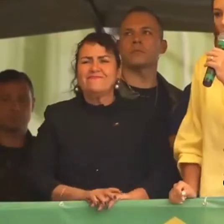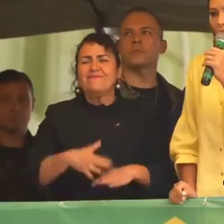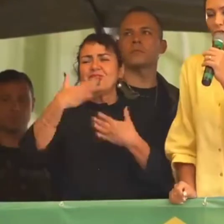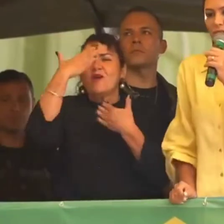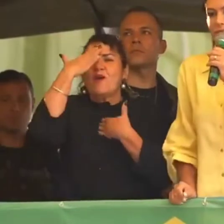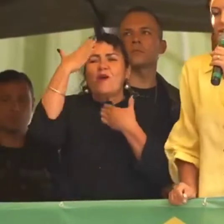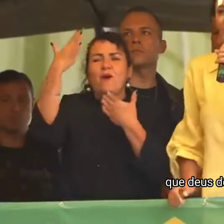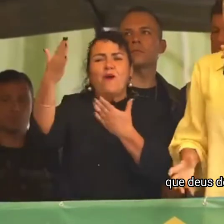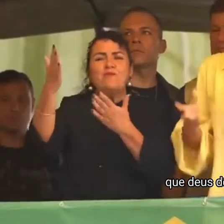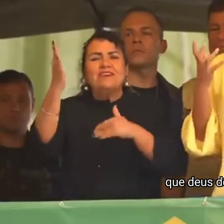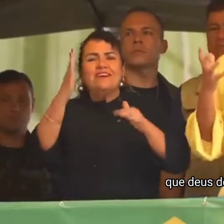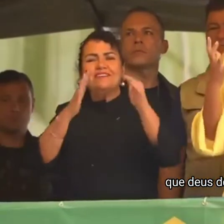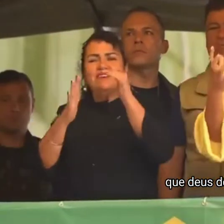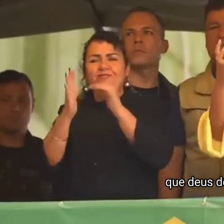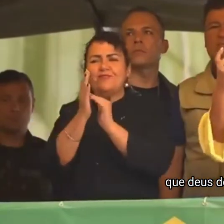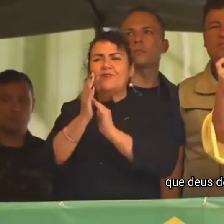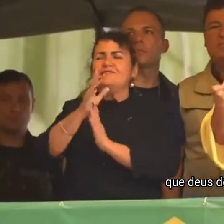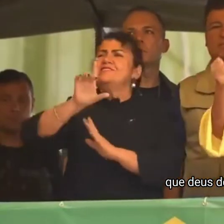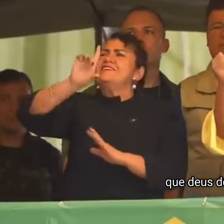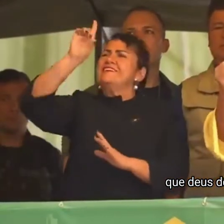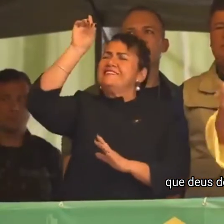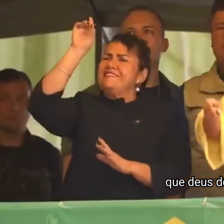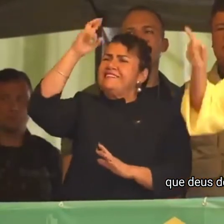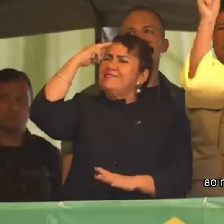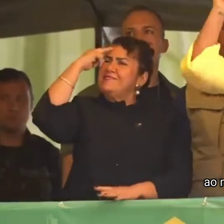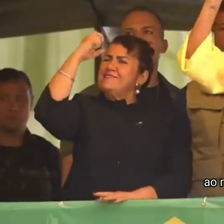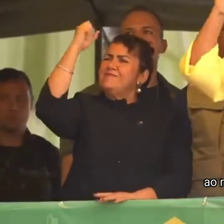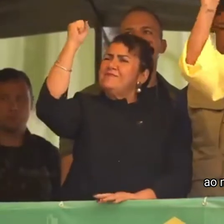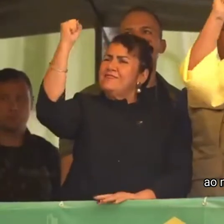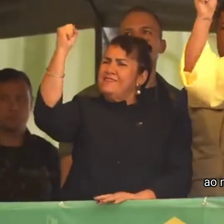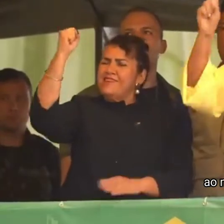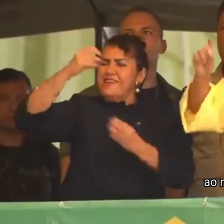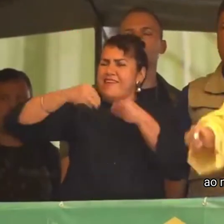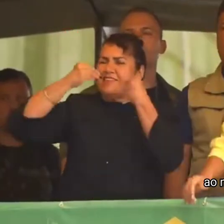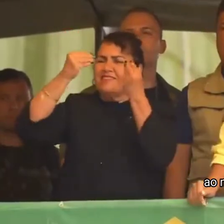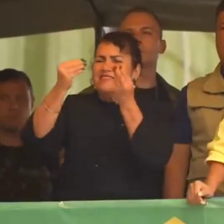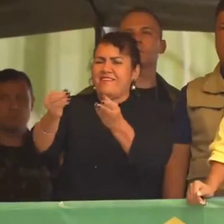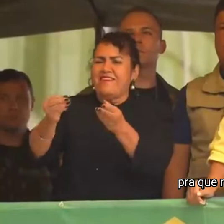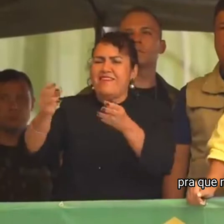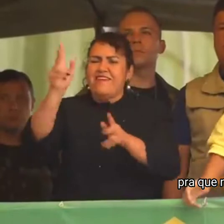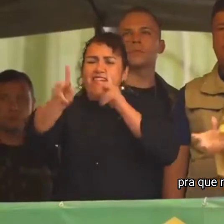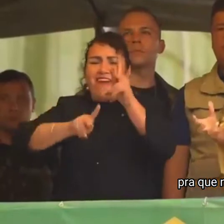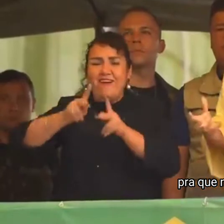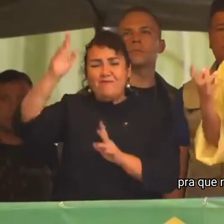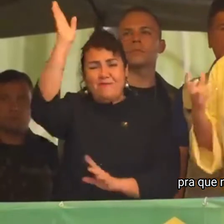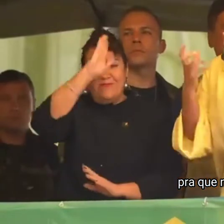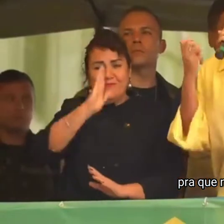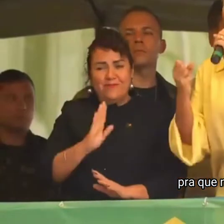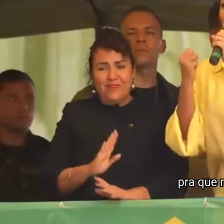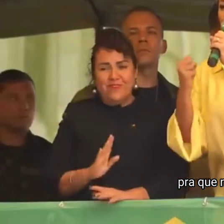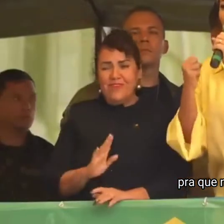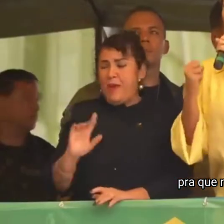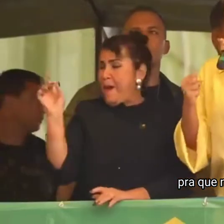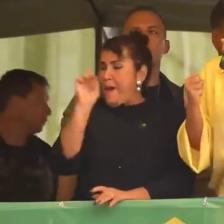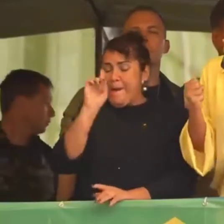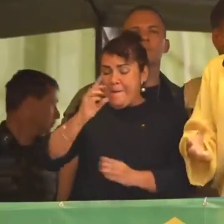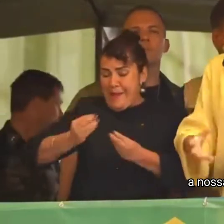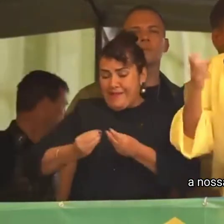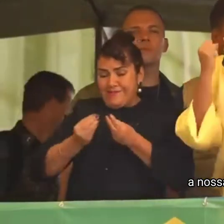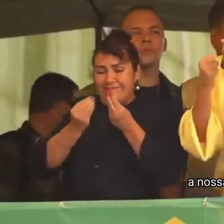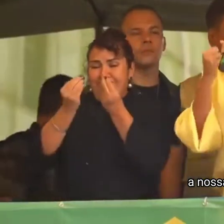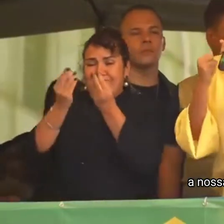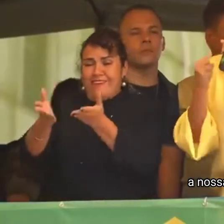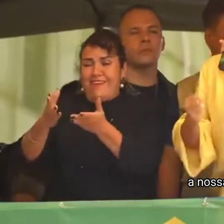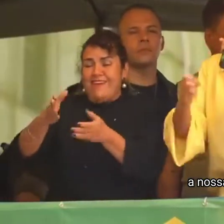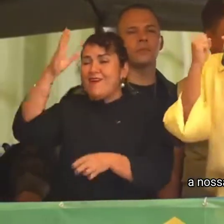Obrigada a todos. Que Deus dê sabedoria e discernimento ao nosso povo brasileiro, para que não entregue o nosso país,